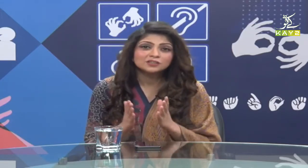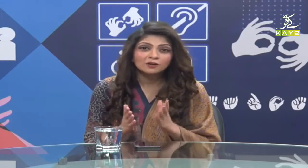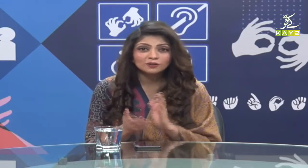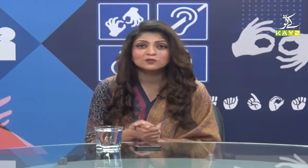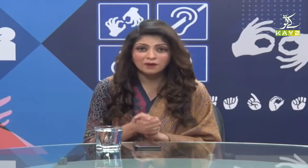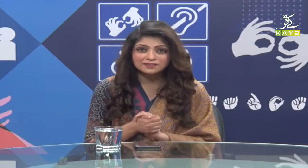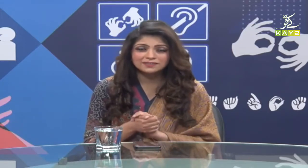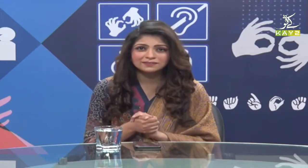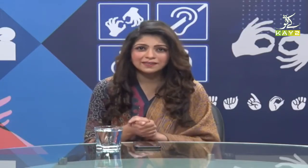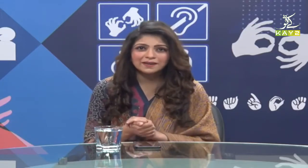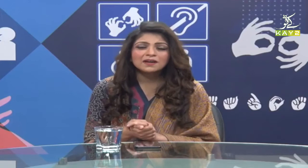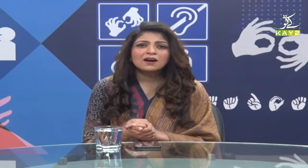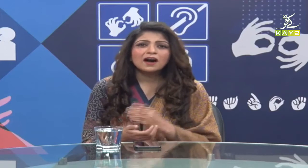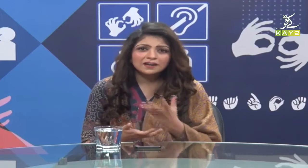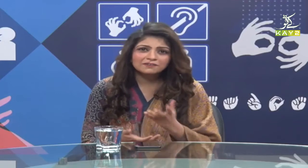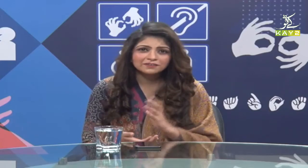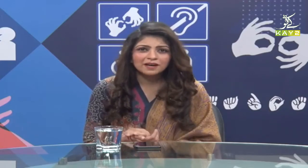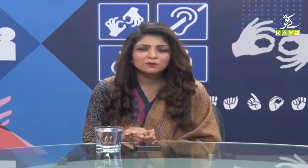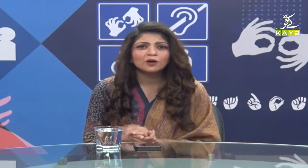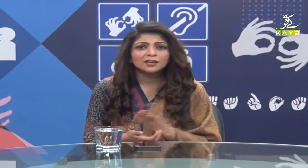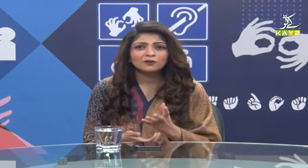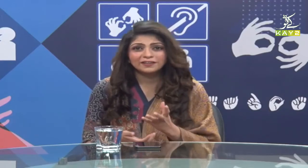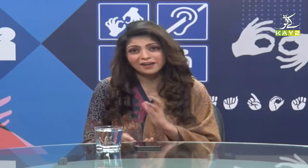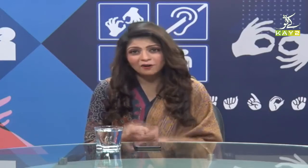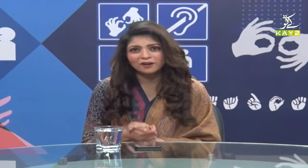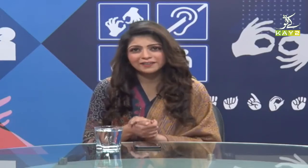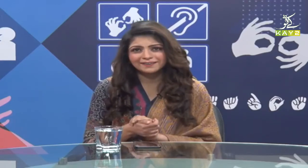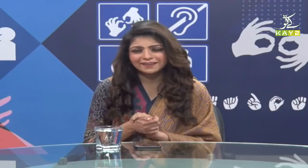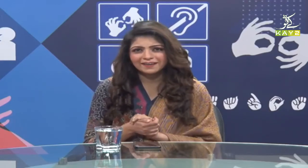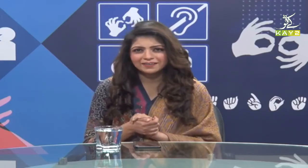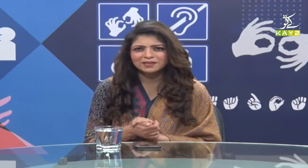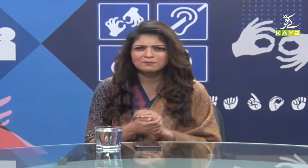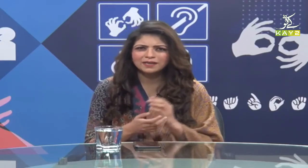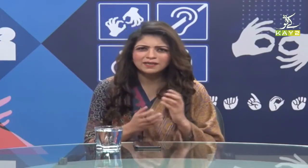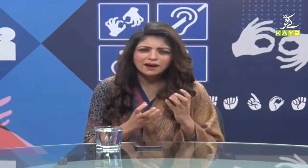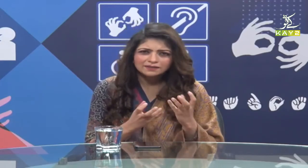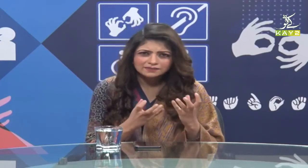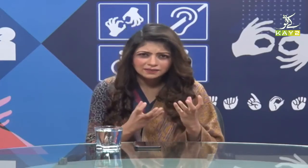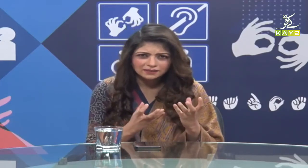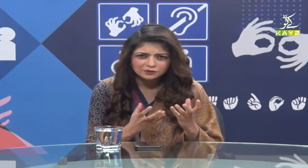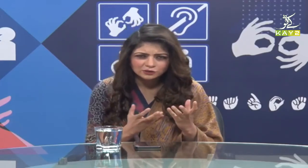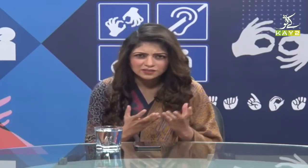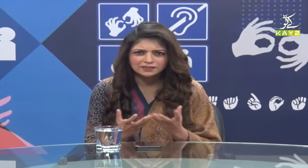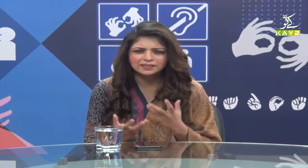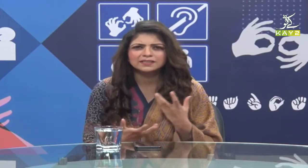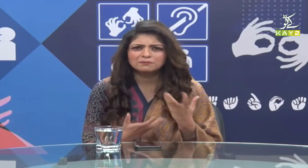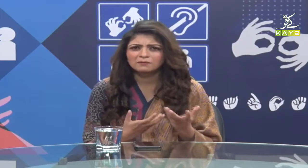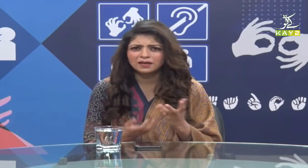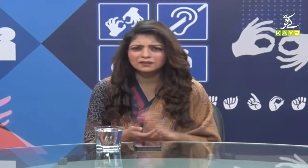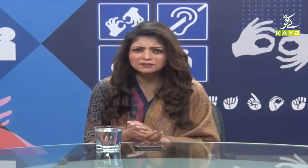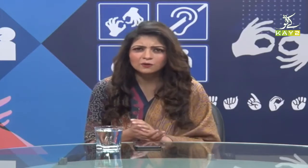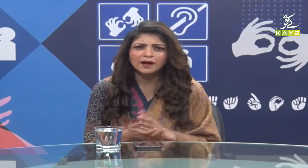ज़रिए इशारों की ज़ुबान सीखते हैं। हर हफ्ते हम कोई ना कोई नया कंटेंट लेके आते हैं कि भाई जो ज़िंदगी